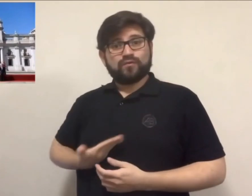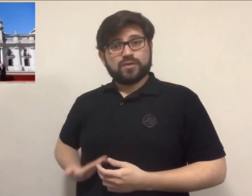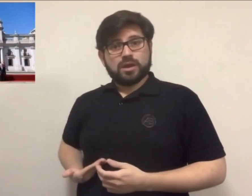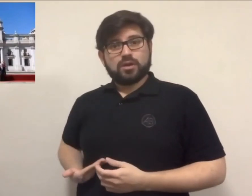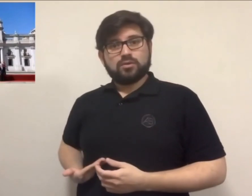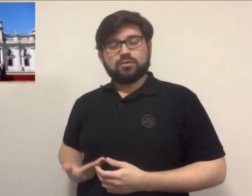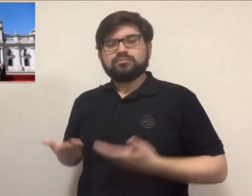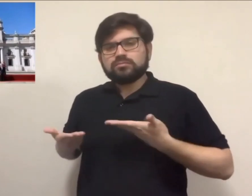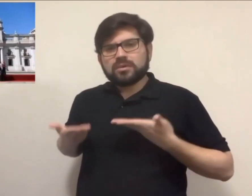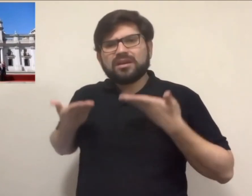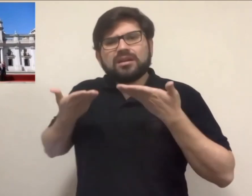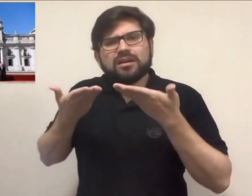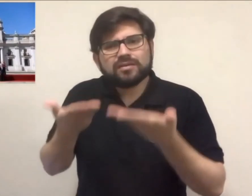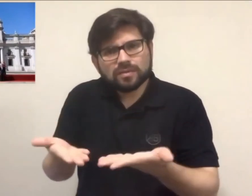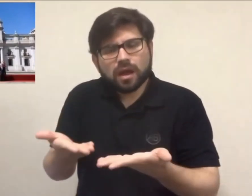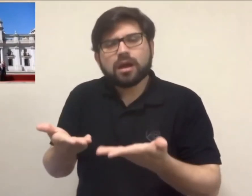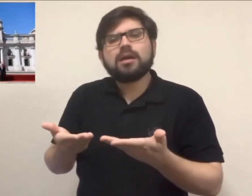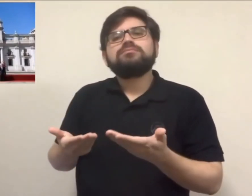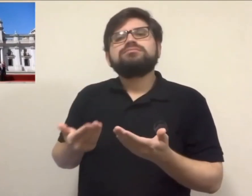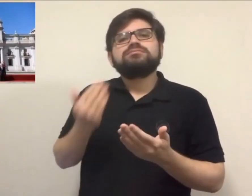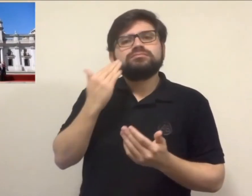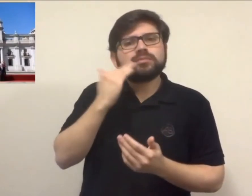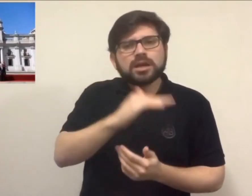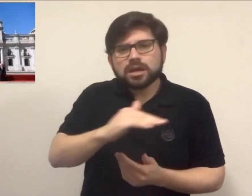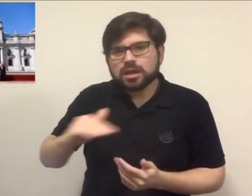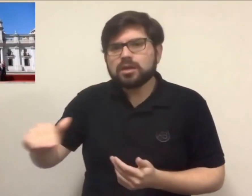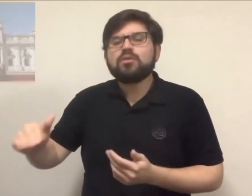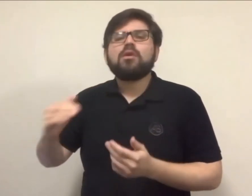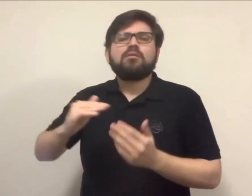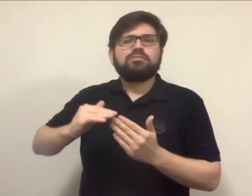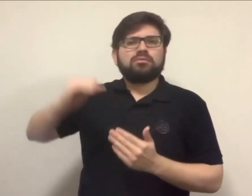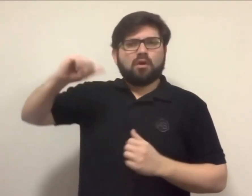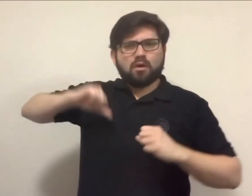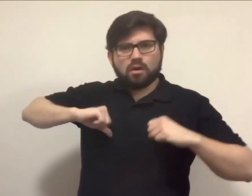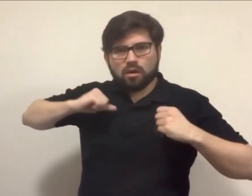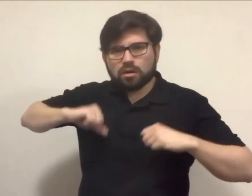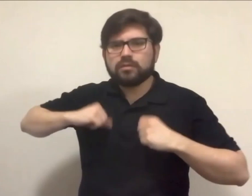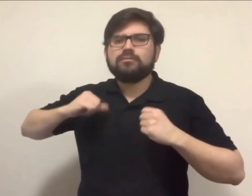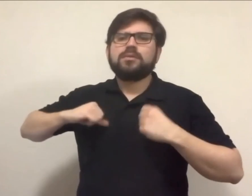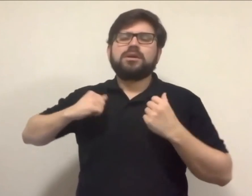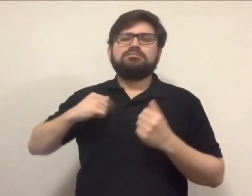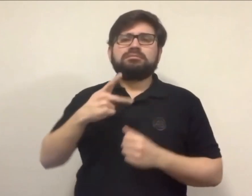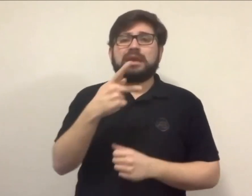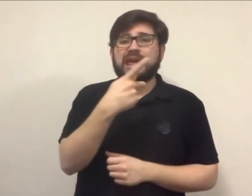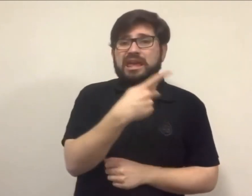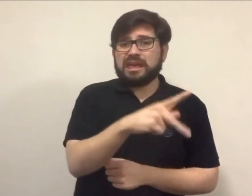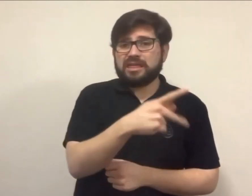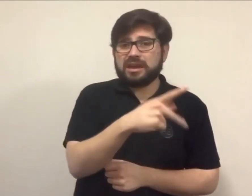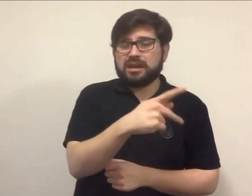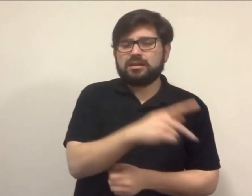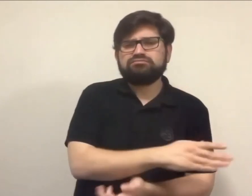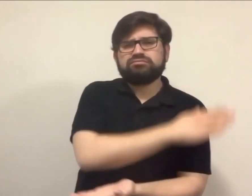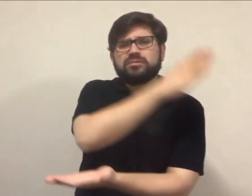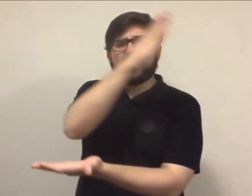El Estado, o sea, el gobierno, tiene que entregar educación para todos los niños y